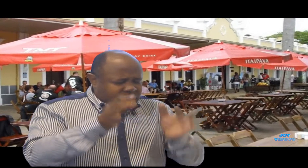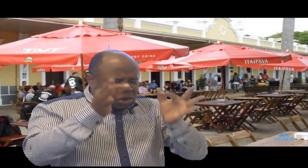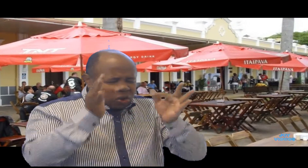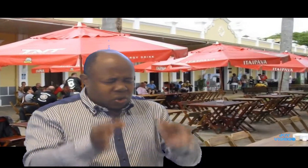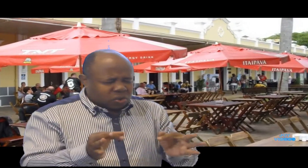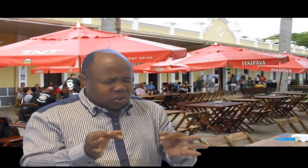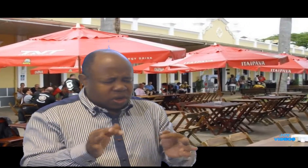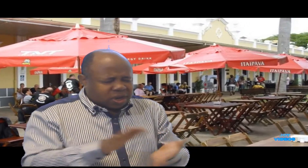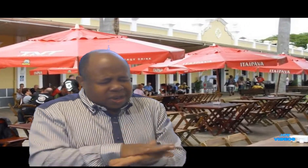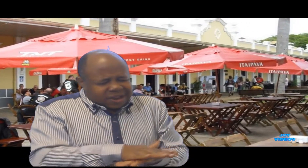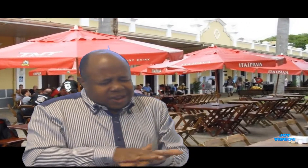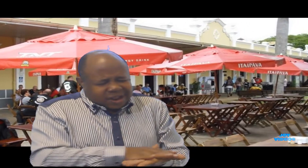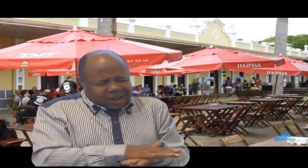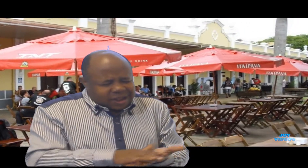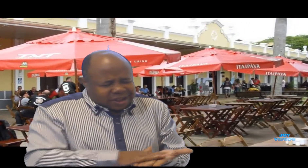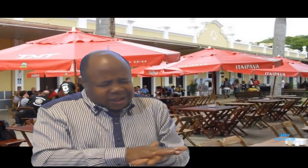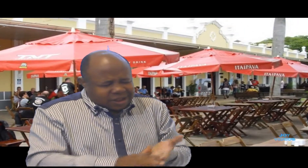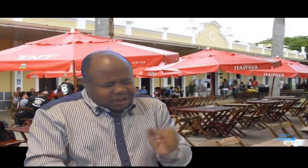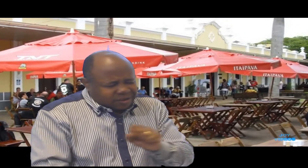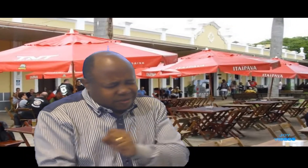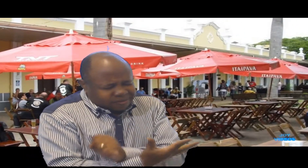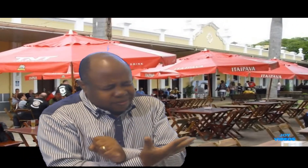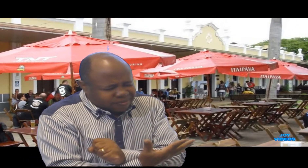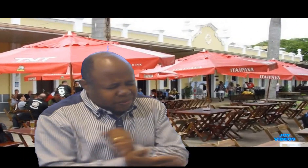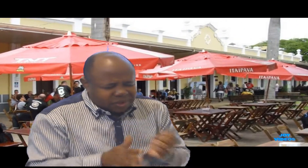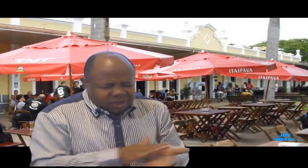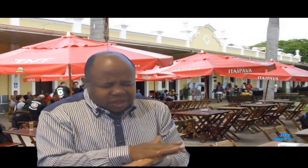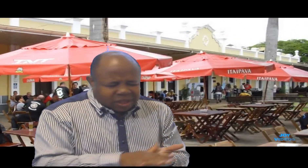falcatrua, Senhor Deus, sem malucos.